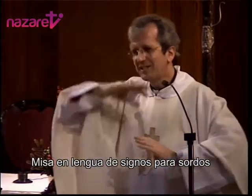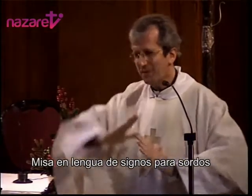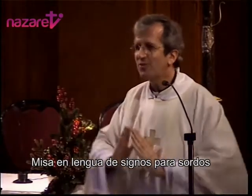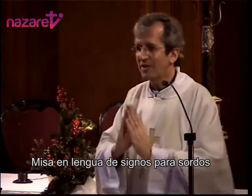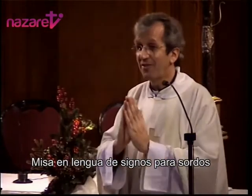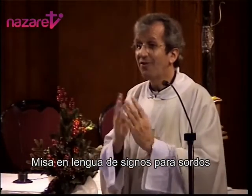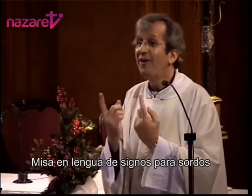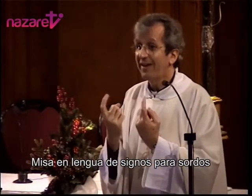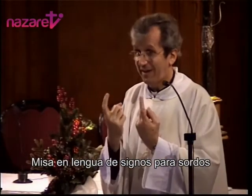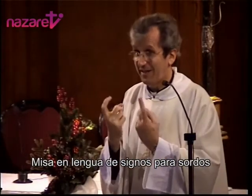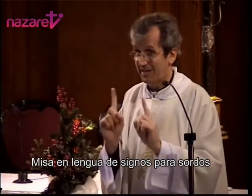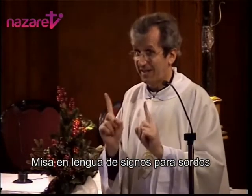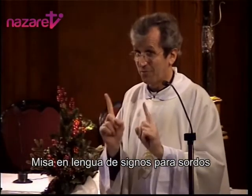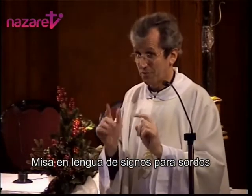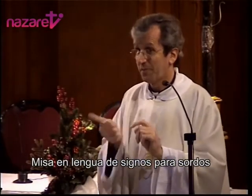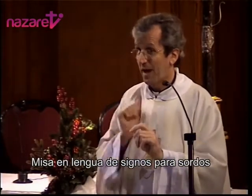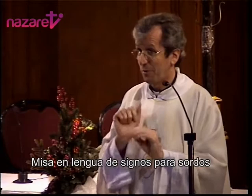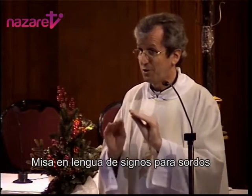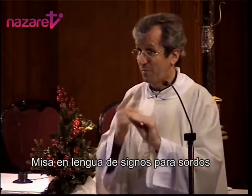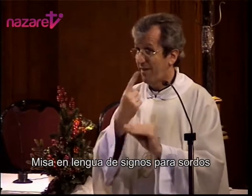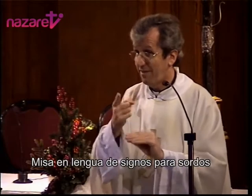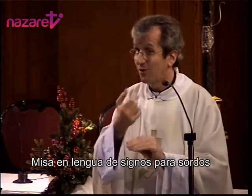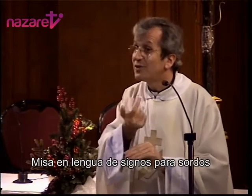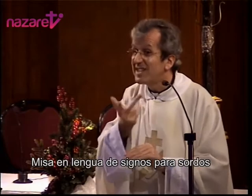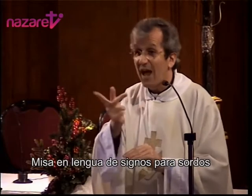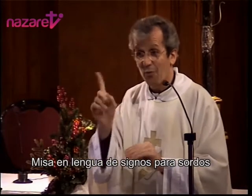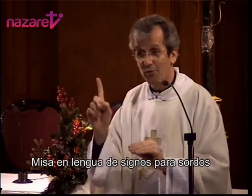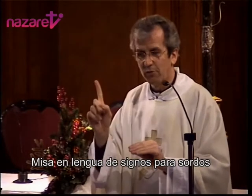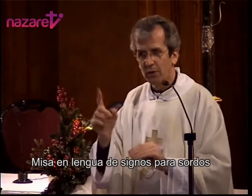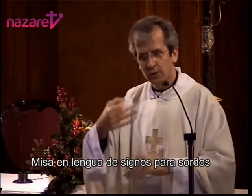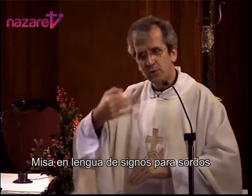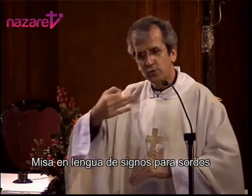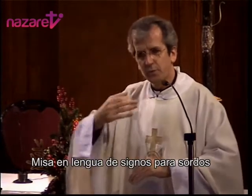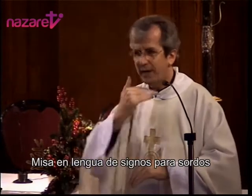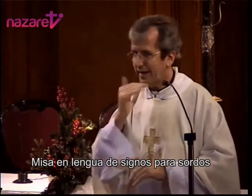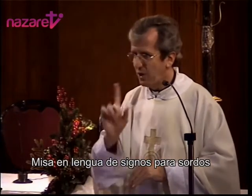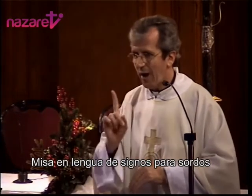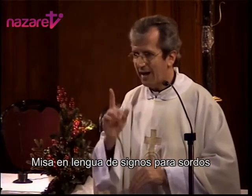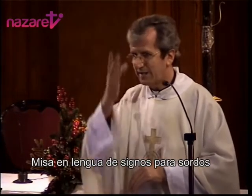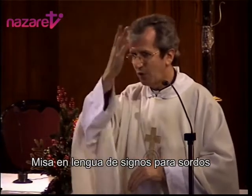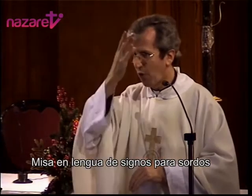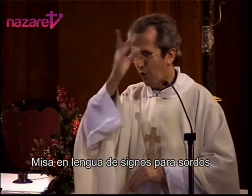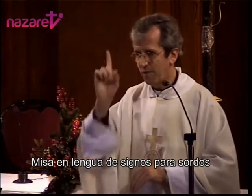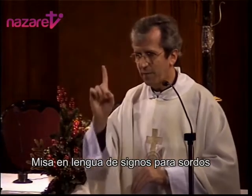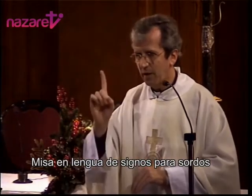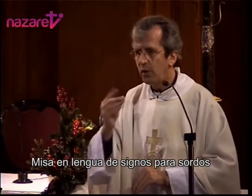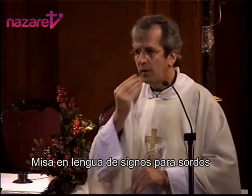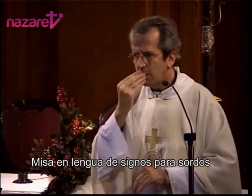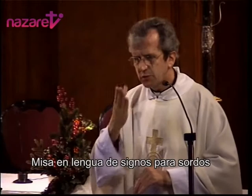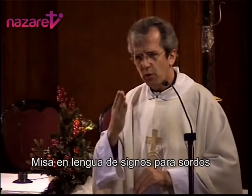Espíritu Santo que necesitamos. Aprovecho para decirlo, si alguno supiera que no ha sido confirmado, es bueno, aunque